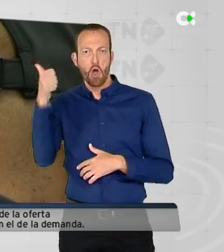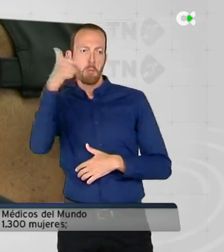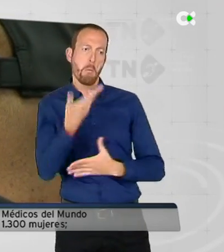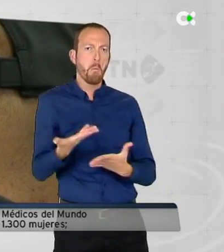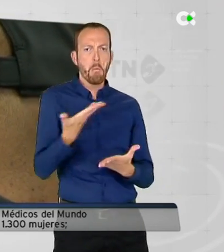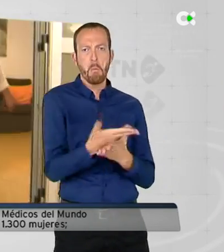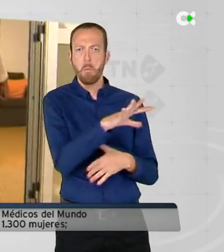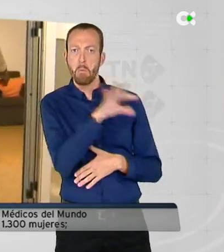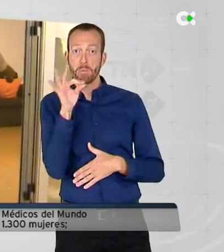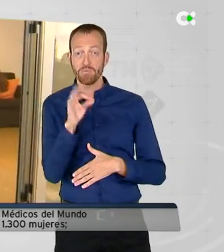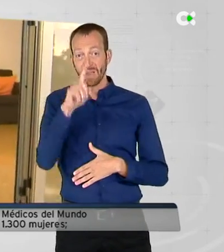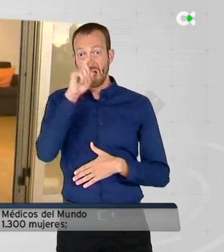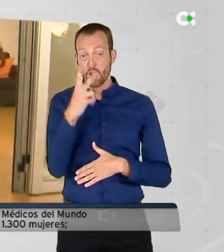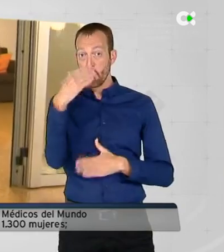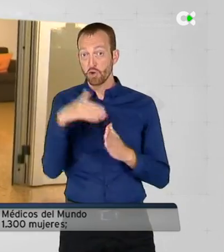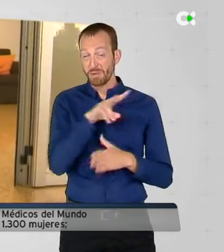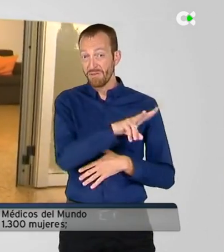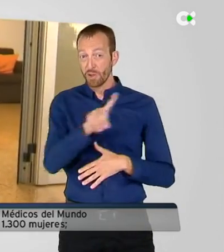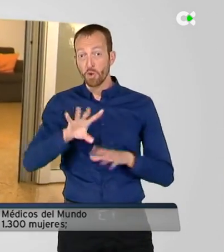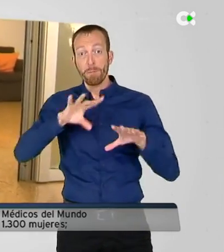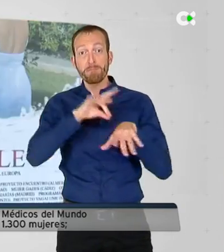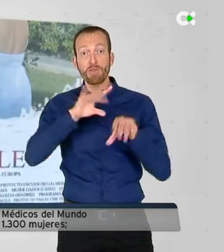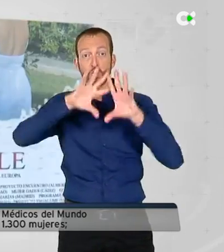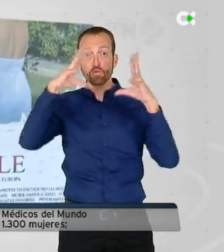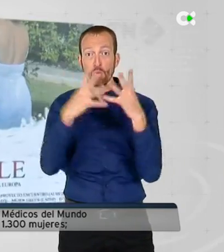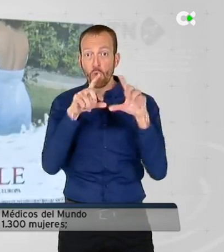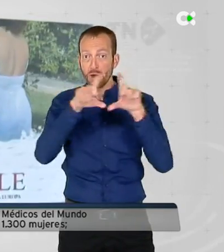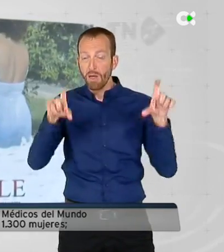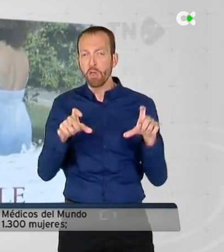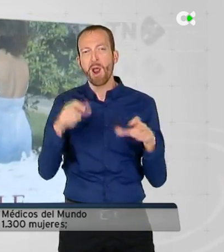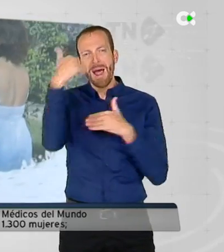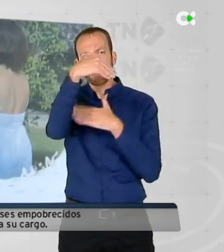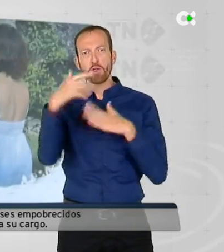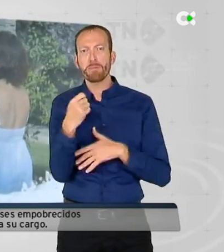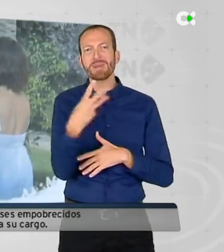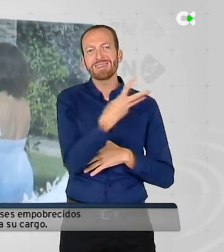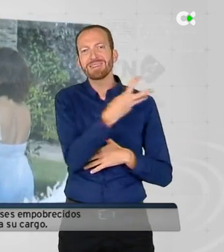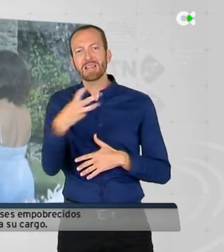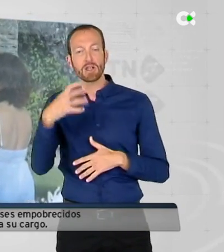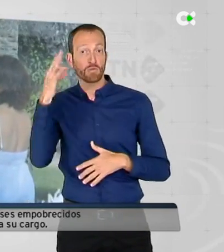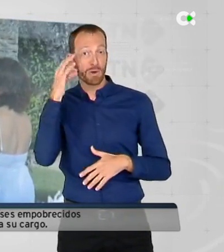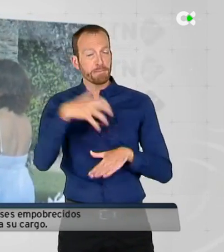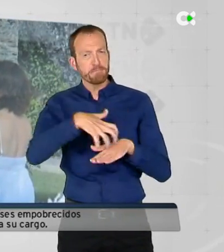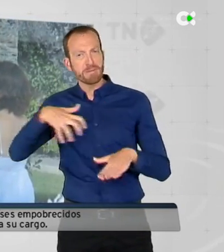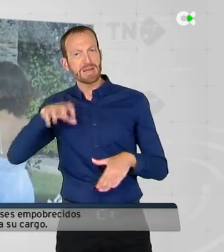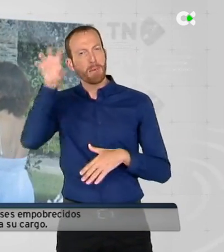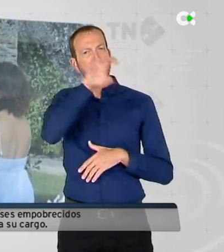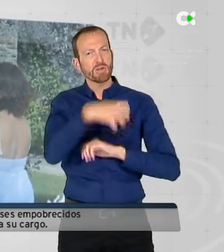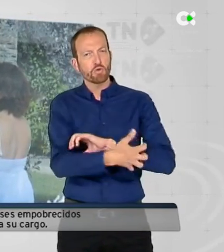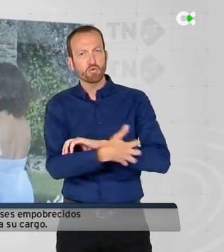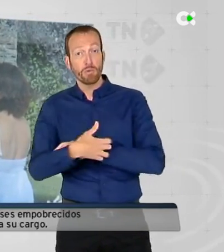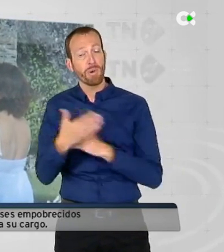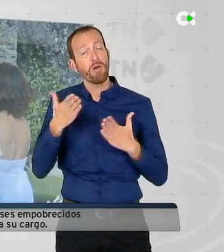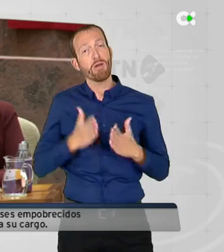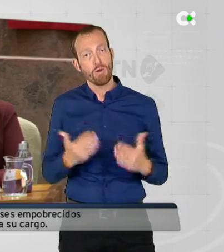Solo durante 2021, Médicos del Mundo atendió a casi 1.300 mujeres, la mayoría de países empobrecidos, con